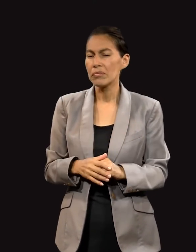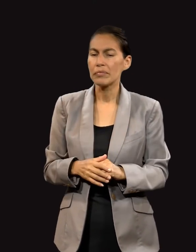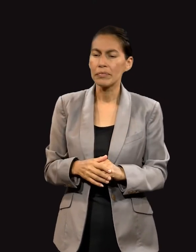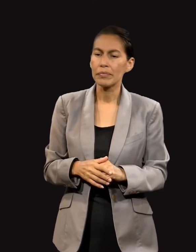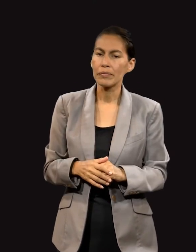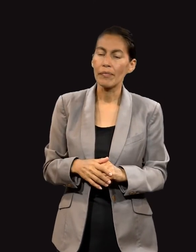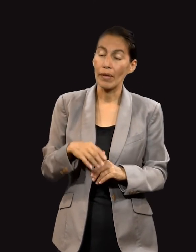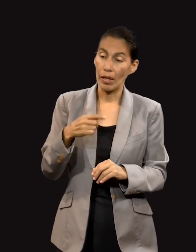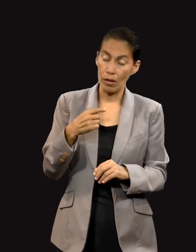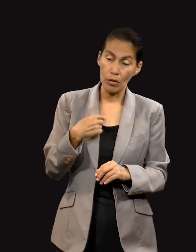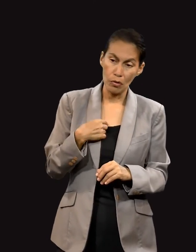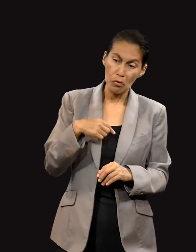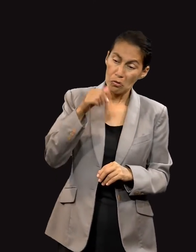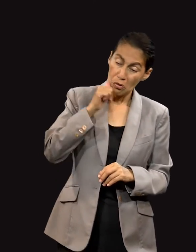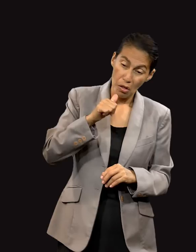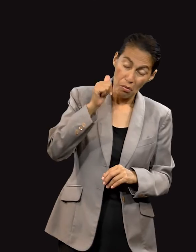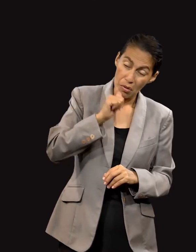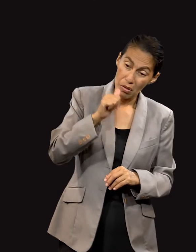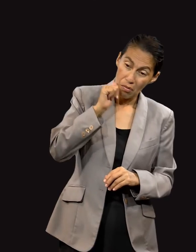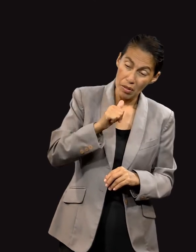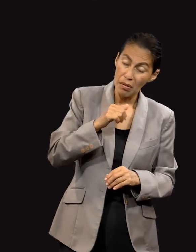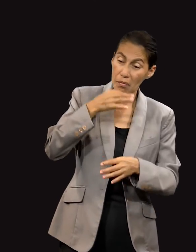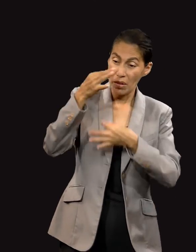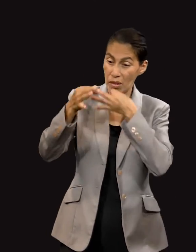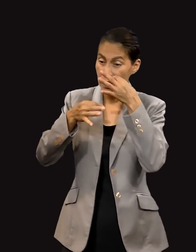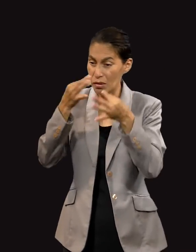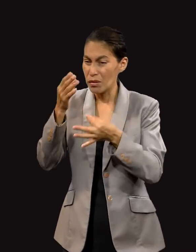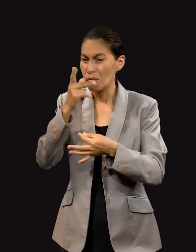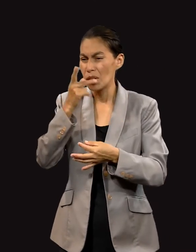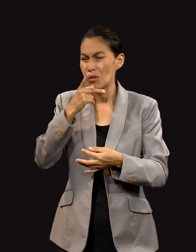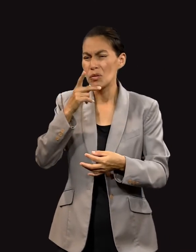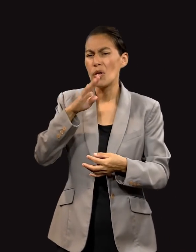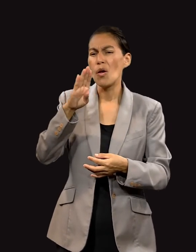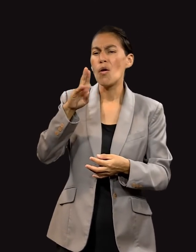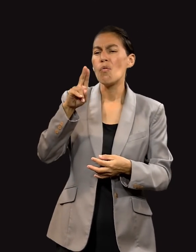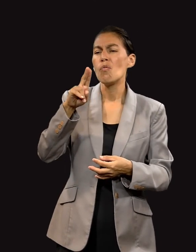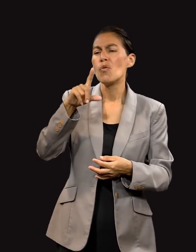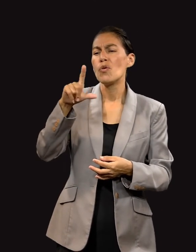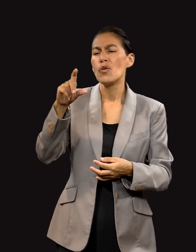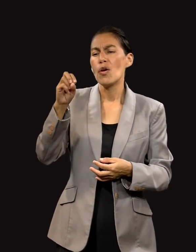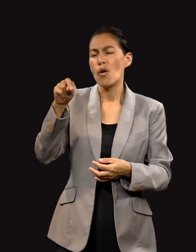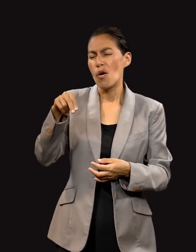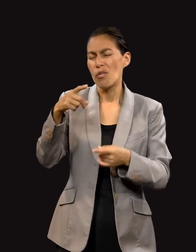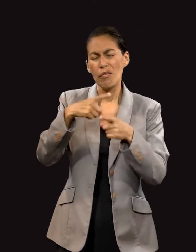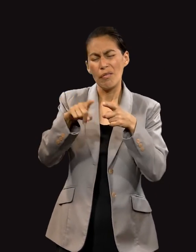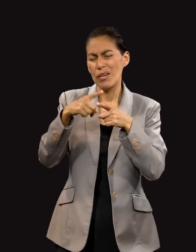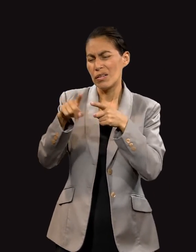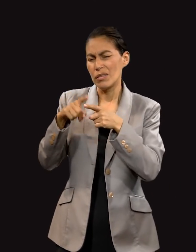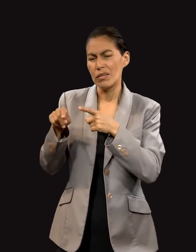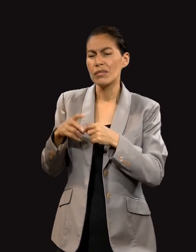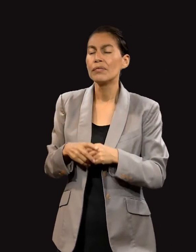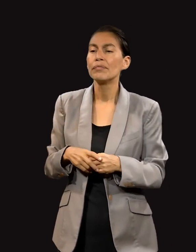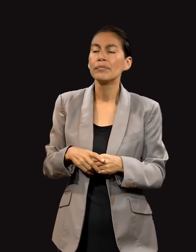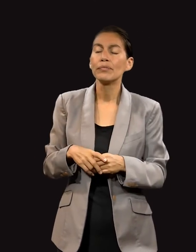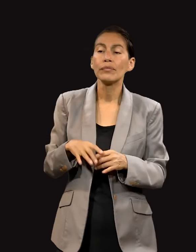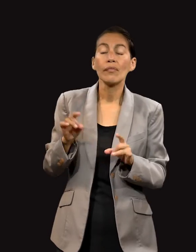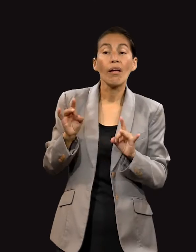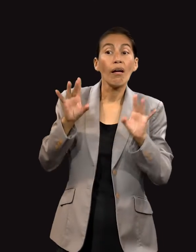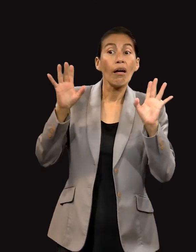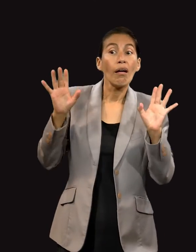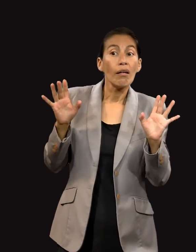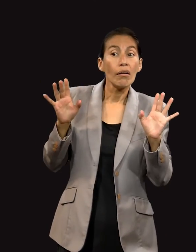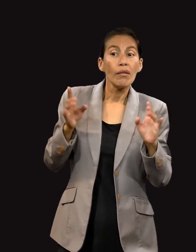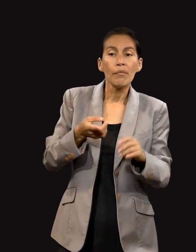déjala. Entonces, yo siempre le ponía predicaciones del pastor Bullón y así. Y yo un día,